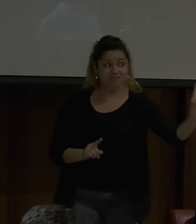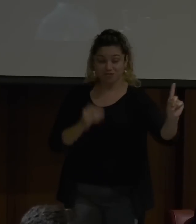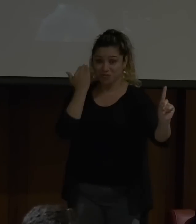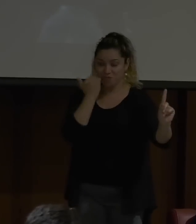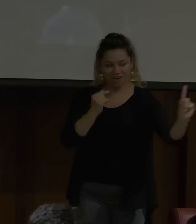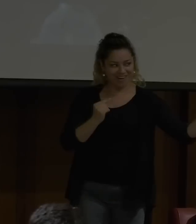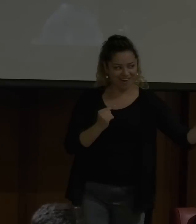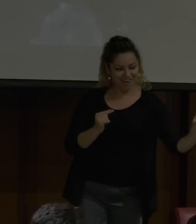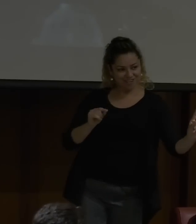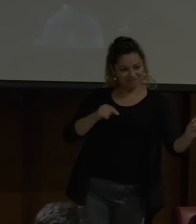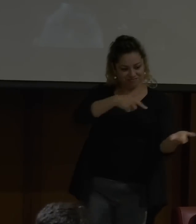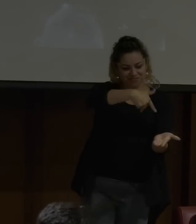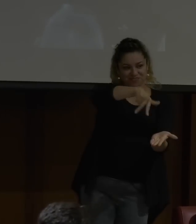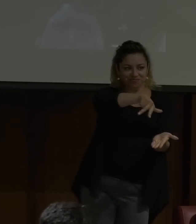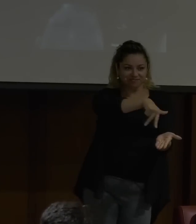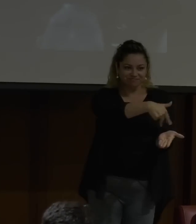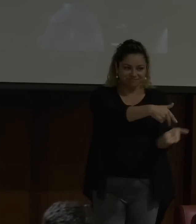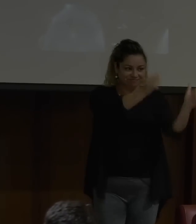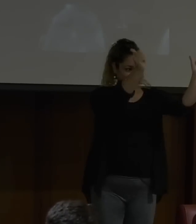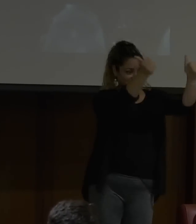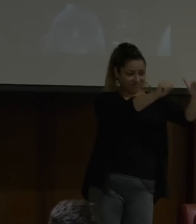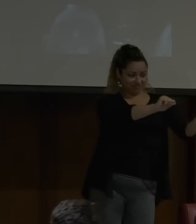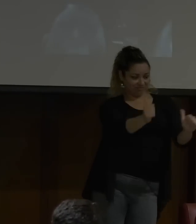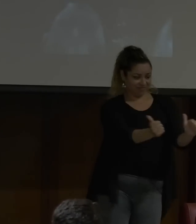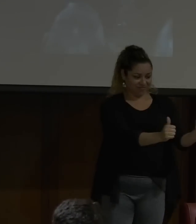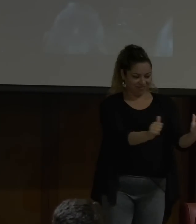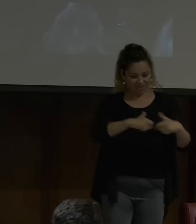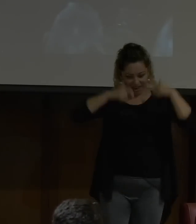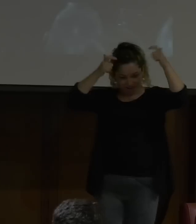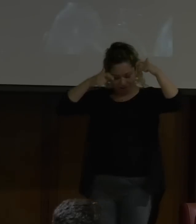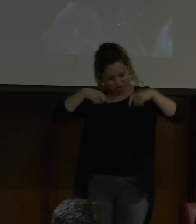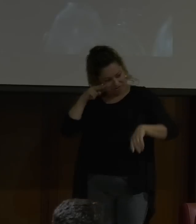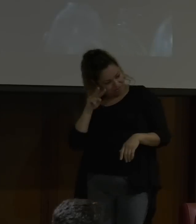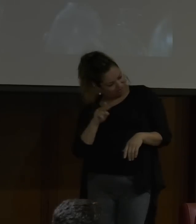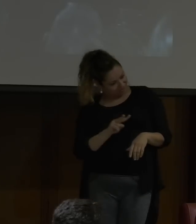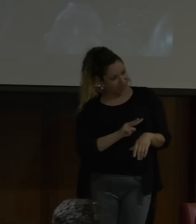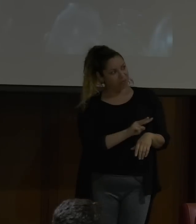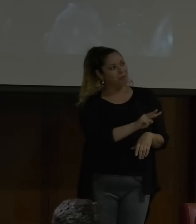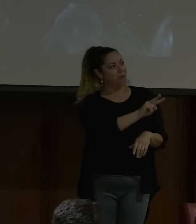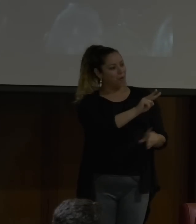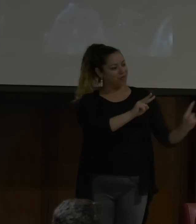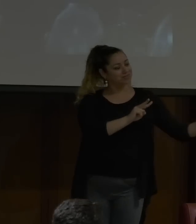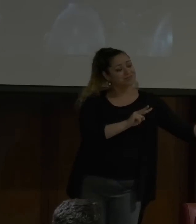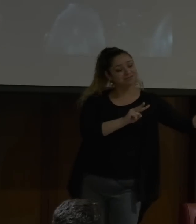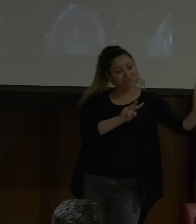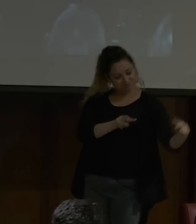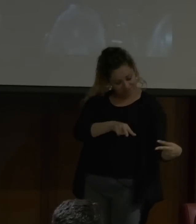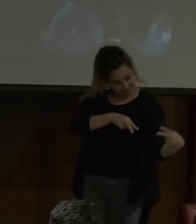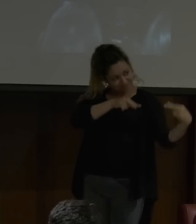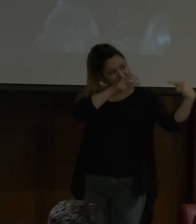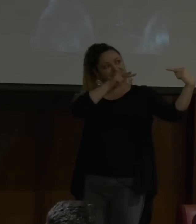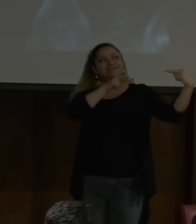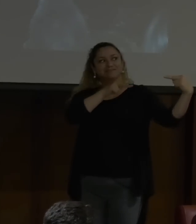el caderaje, se pone el rey más engreído y llega, lo mira con